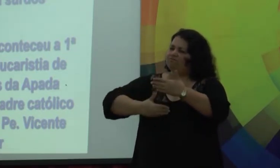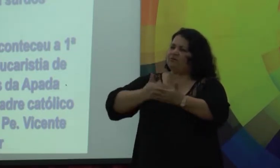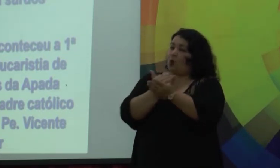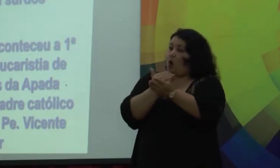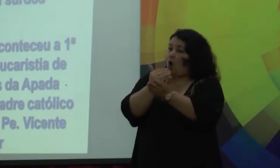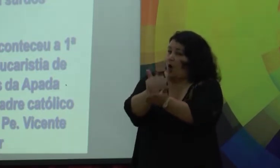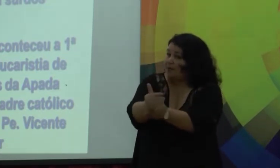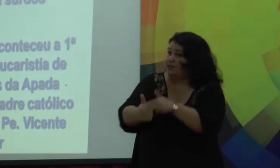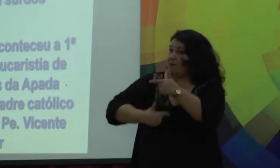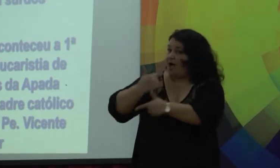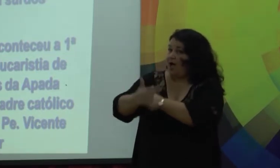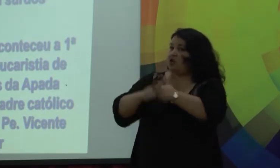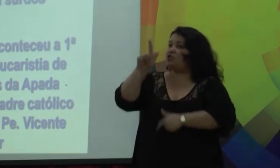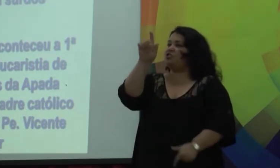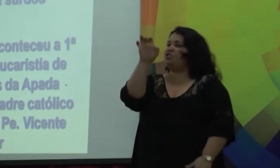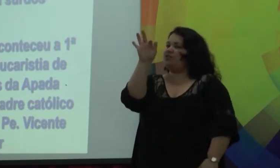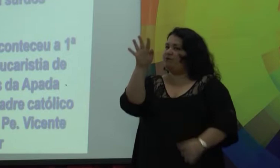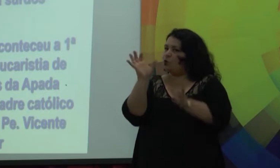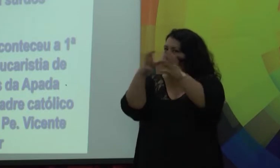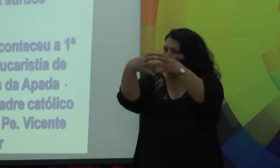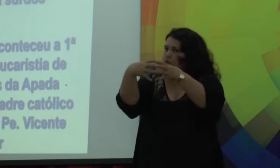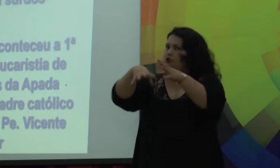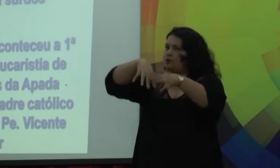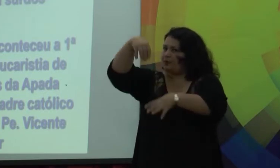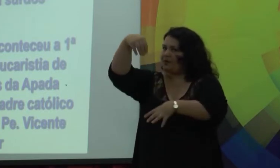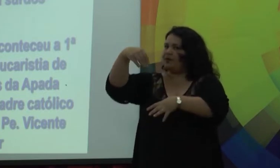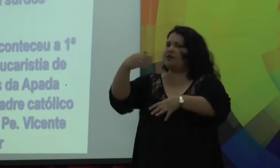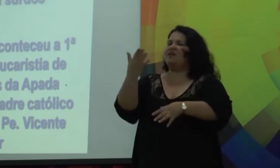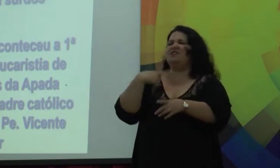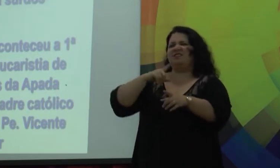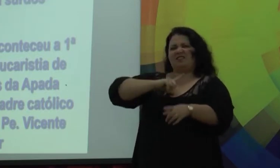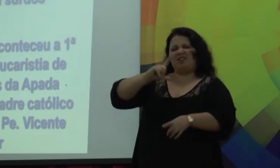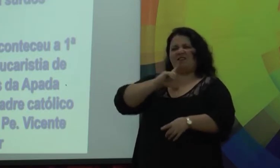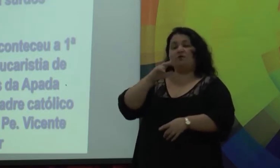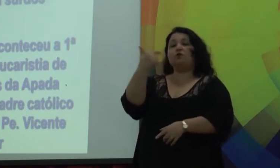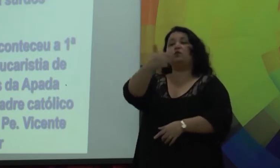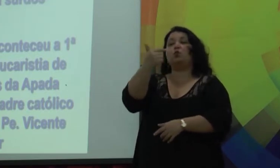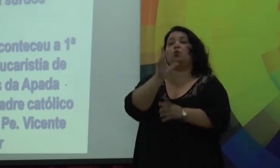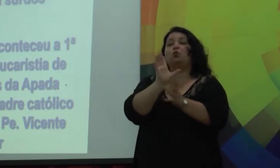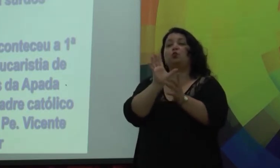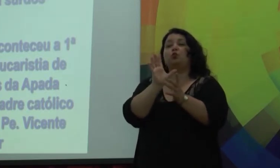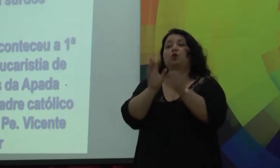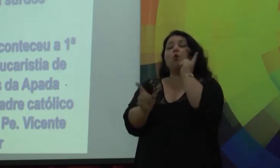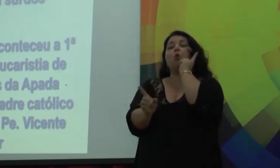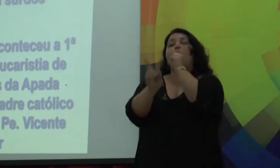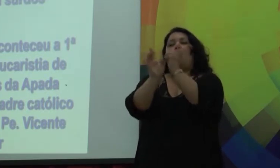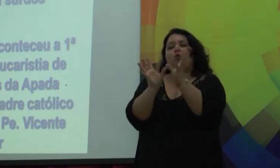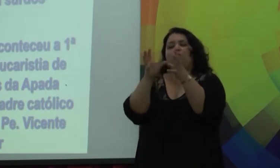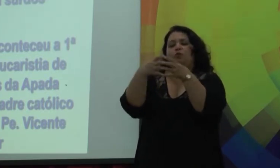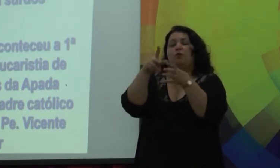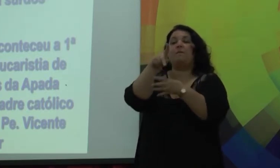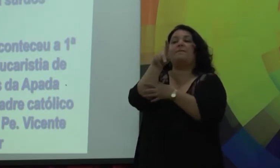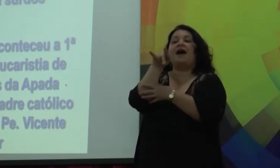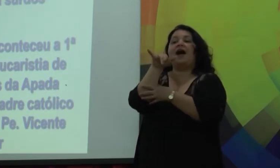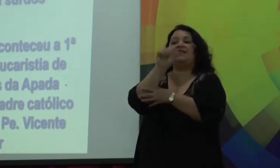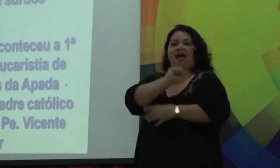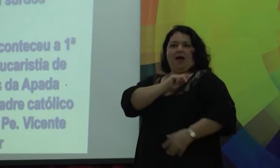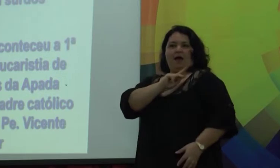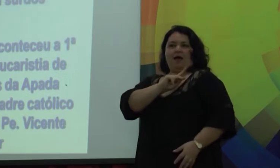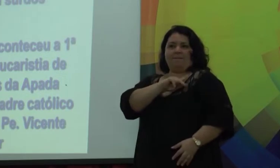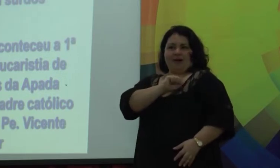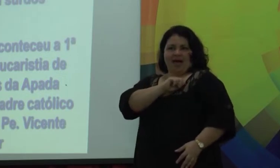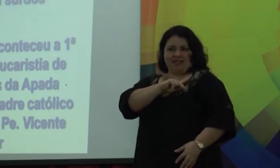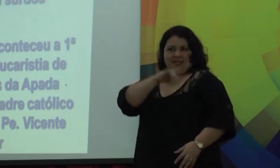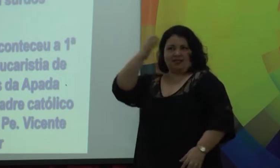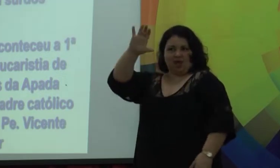trabalho do GESP, nós tivemos um segundo encontro de pais na Associação de Pais e Amigos do Deficiente de Condição